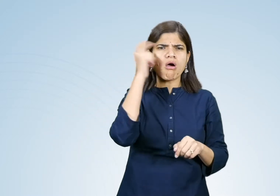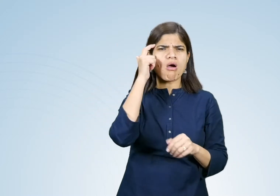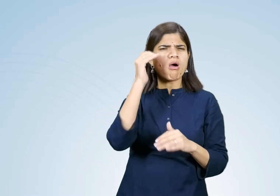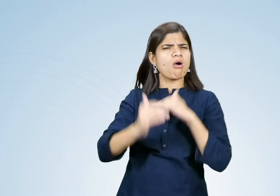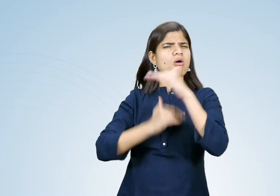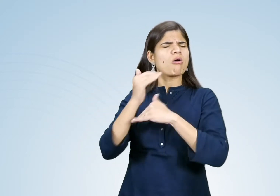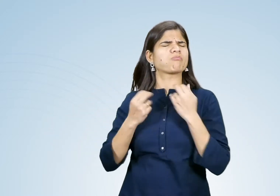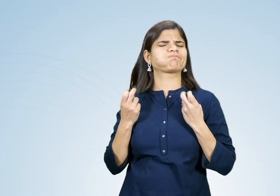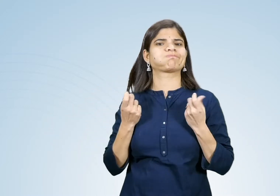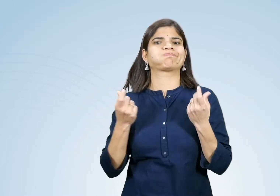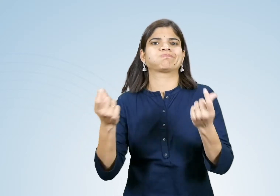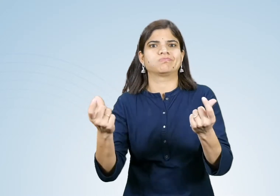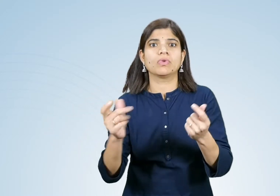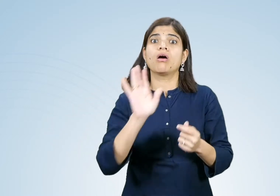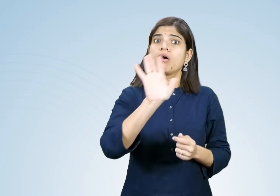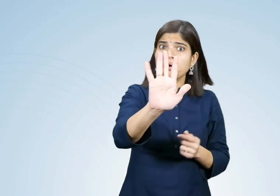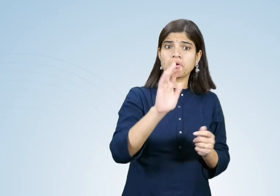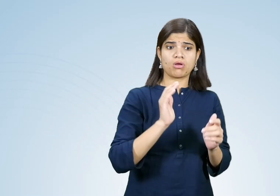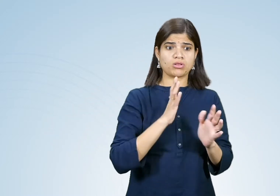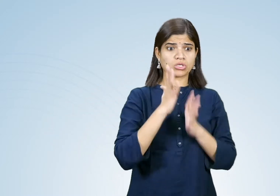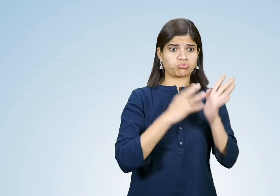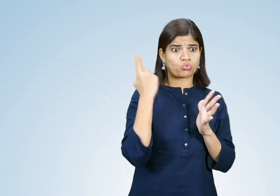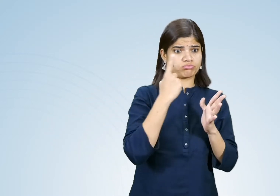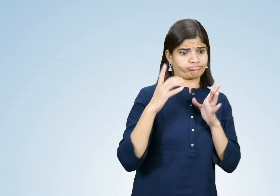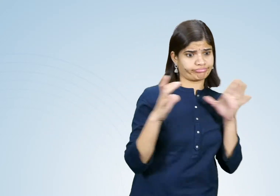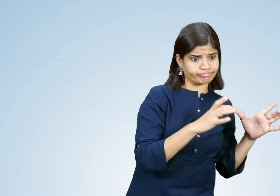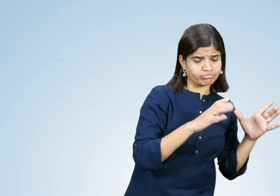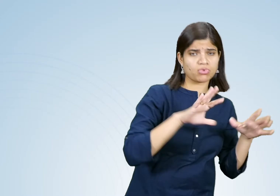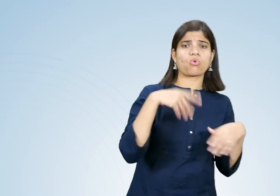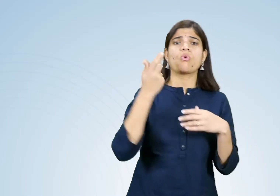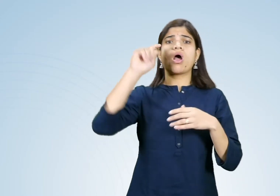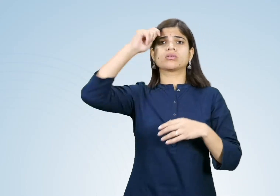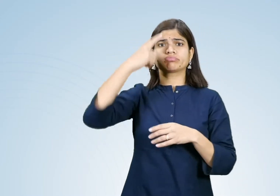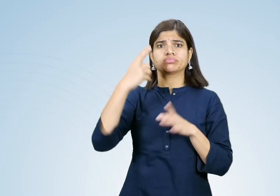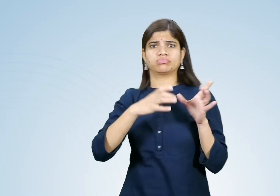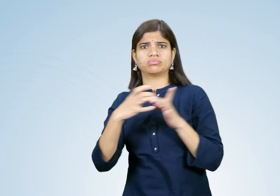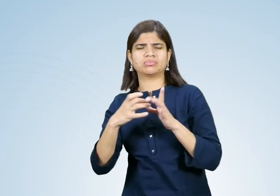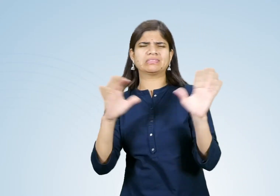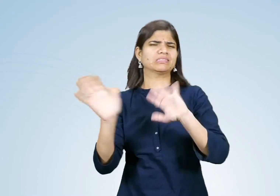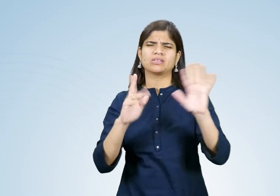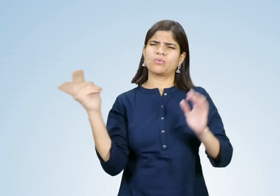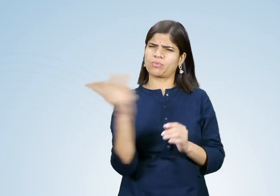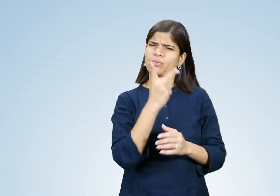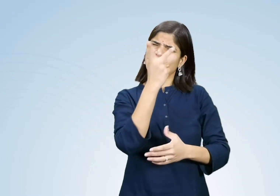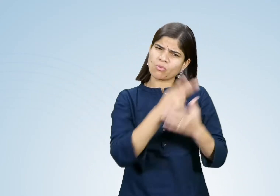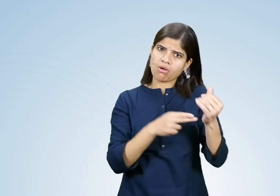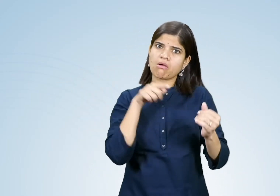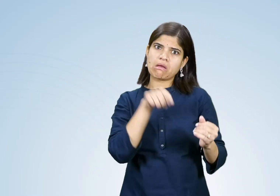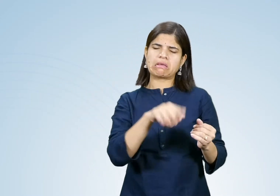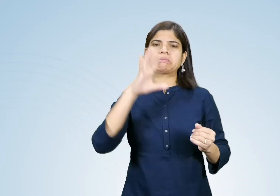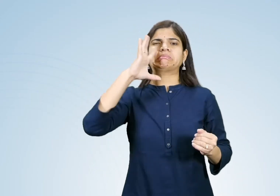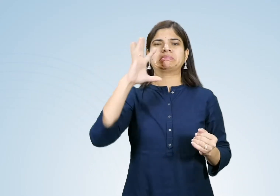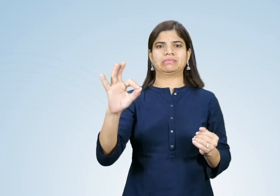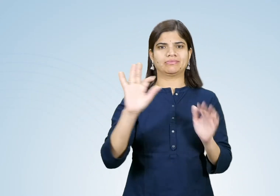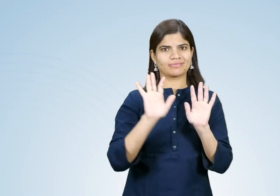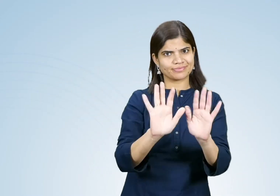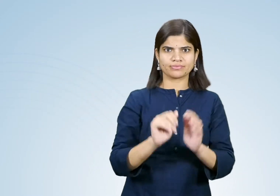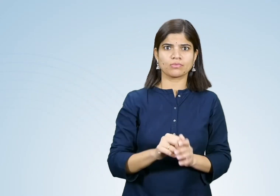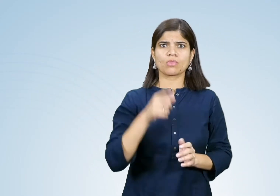जाता है। यदि सिर्फ सांकेतिक भाषा व सिर्फ अंग्रेजी भाषा का प्रयोग न करके द्विभाषी का प्रयोग करना चाहिए। जैसे